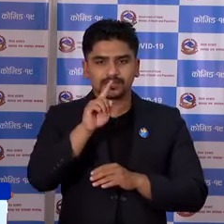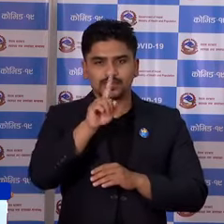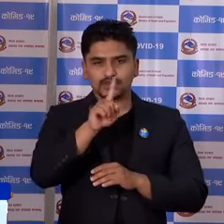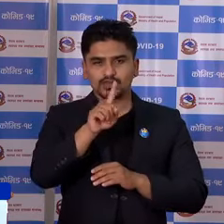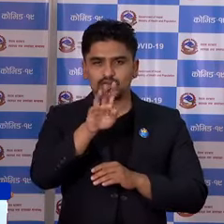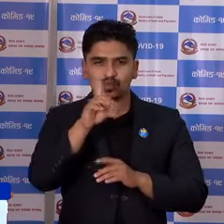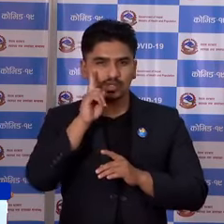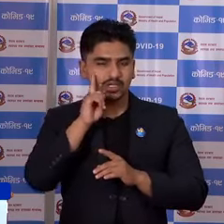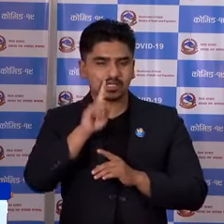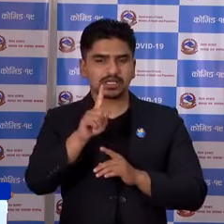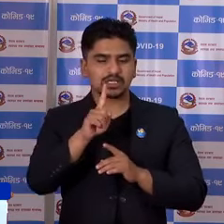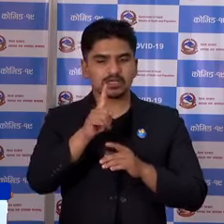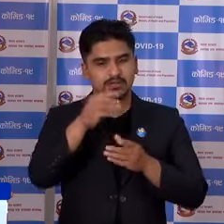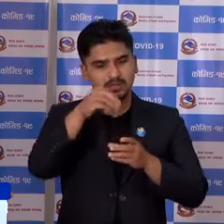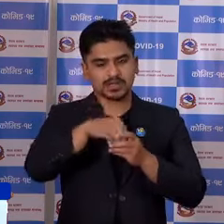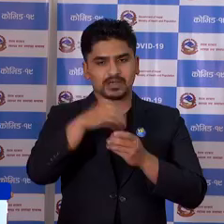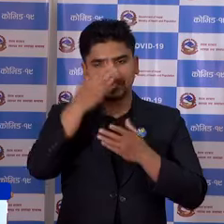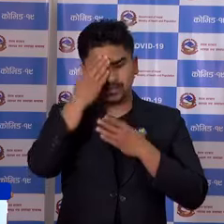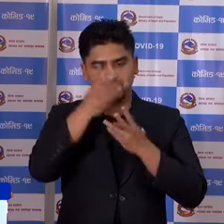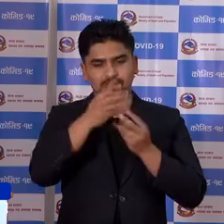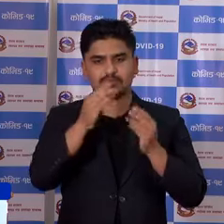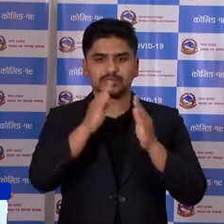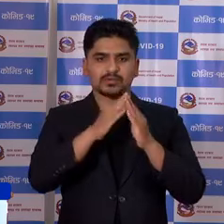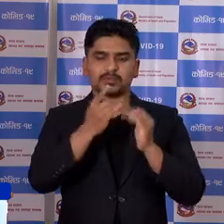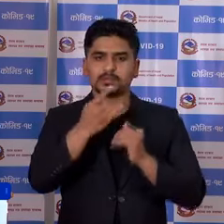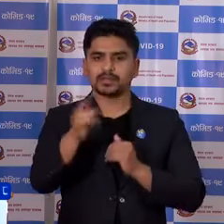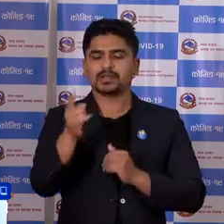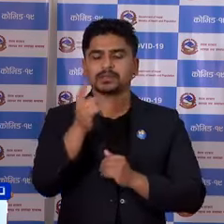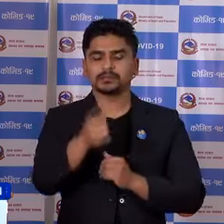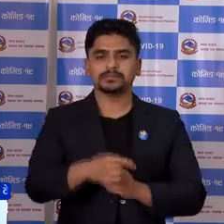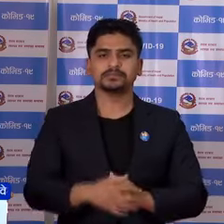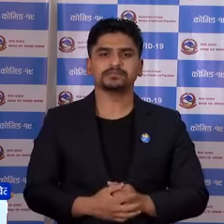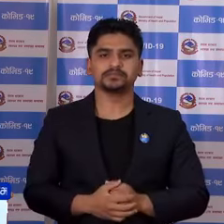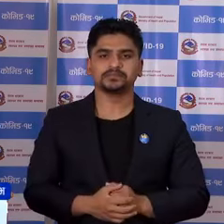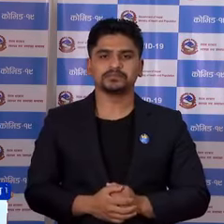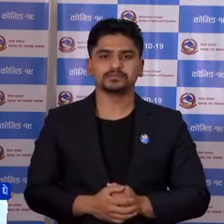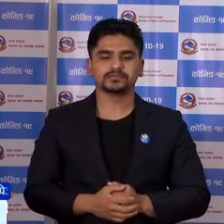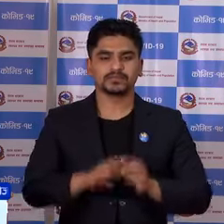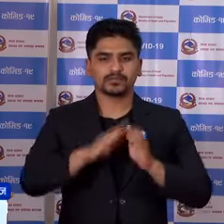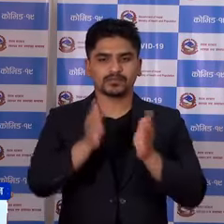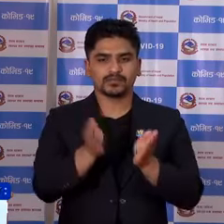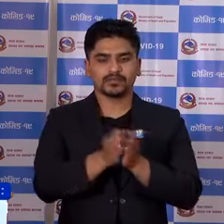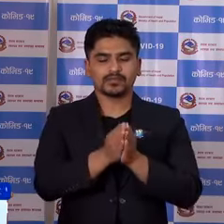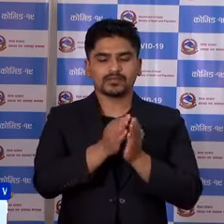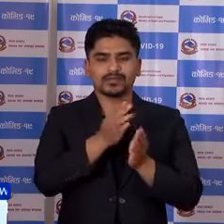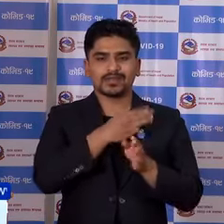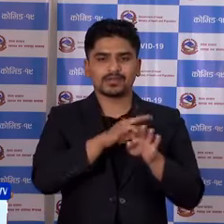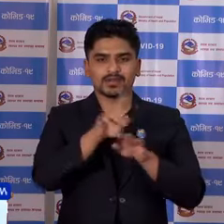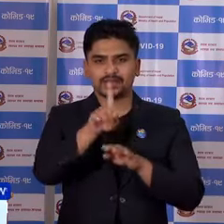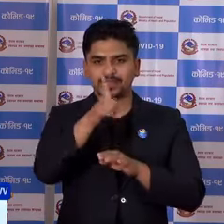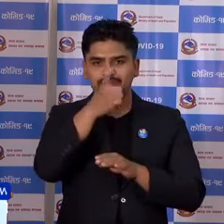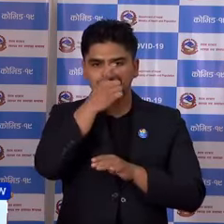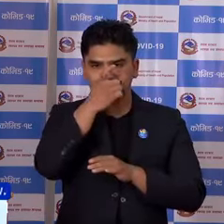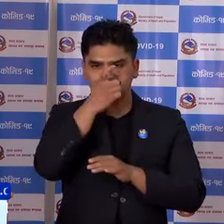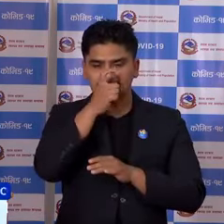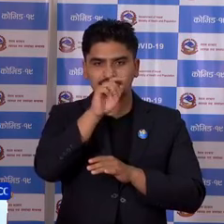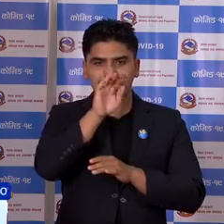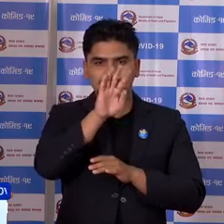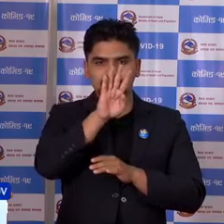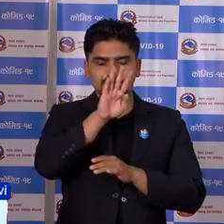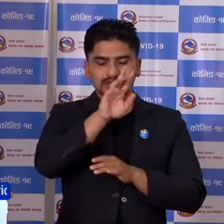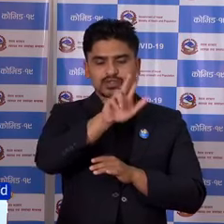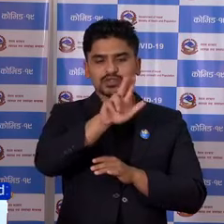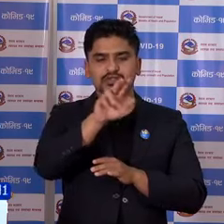दिनको अवधिमा अस्पतालबाट डिस्चार्ज हुनुभएको हो। कुल डिस्चार्ज हुने संख्या